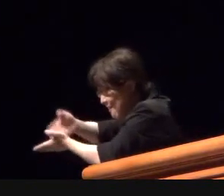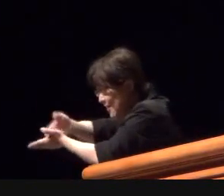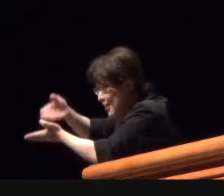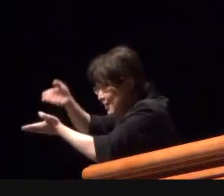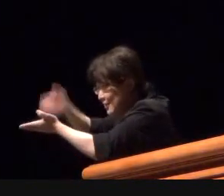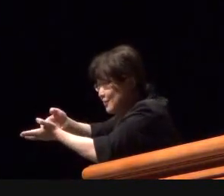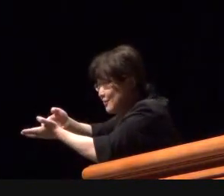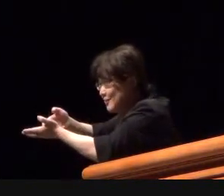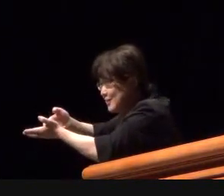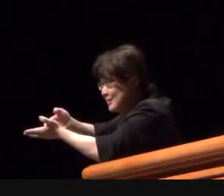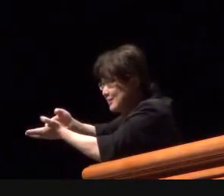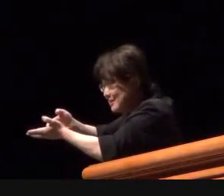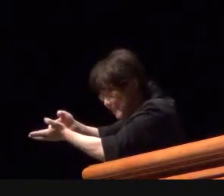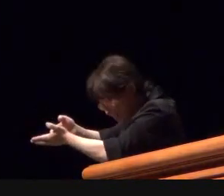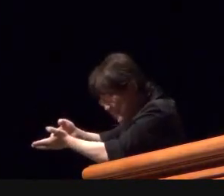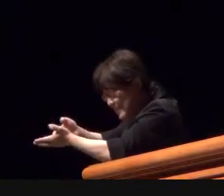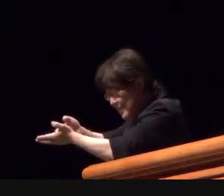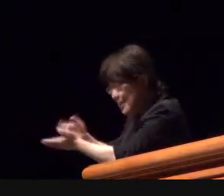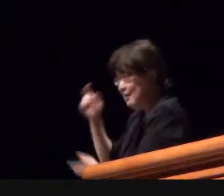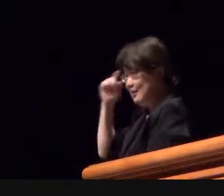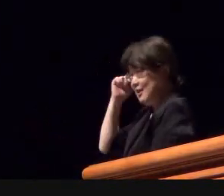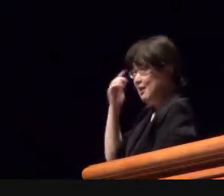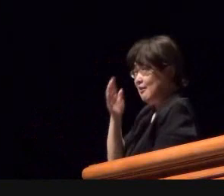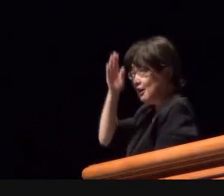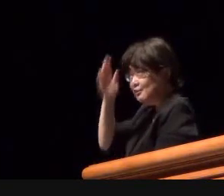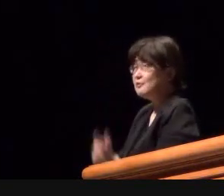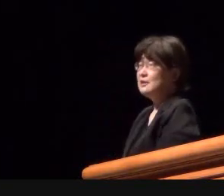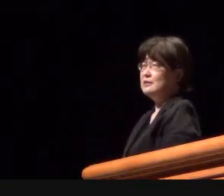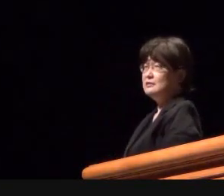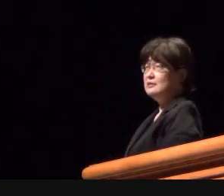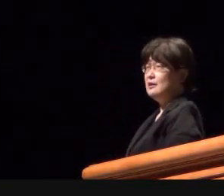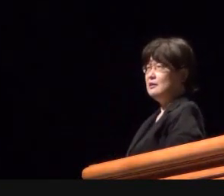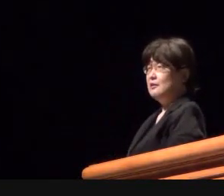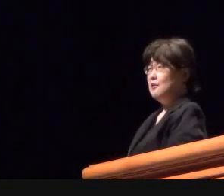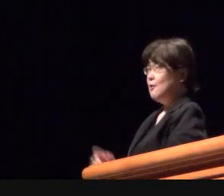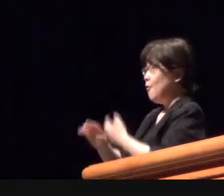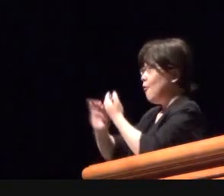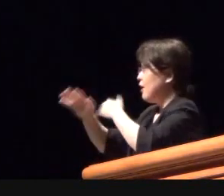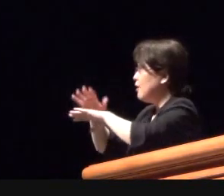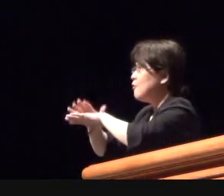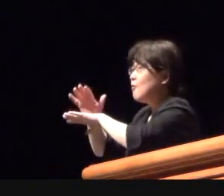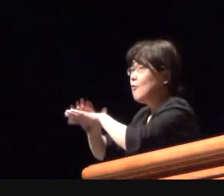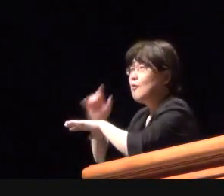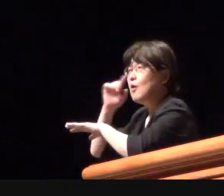考えてください。その方法しか私は思いつかない。